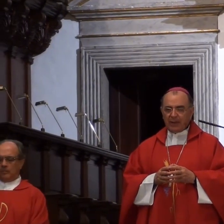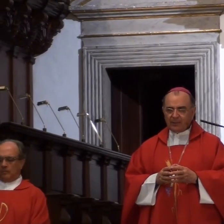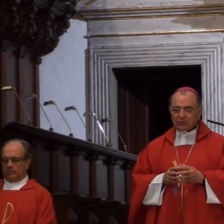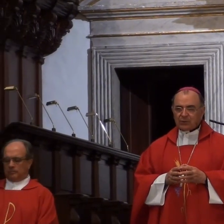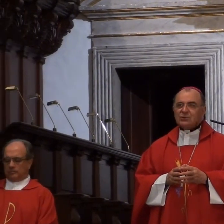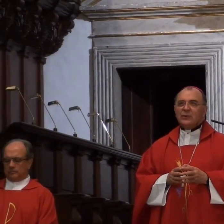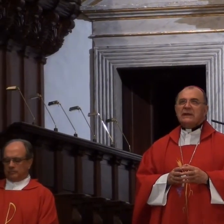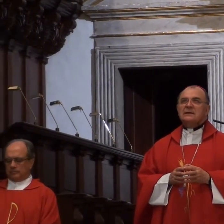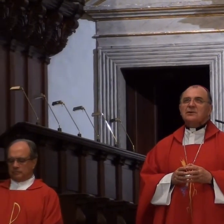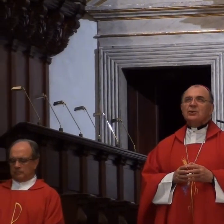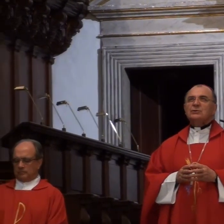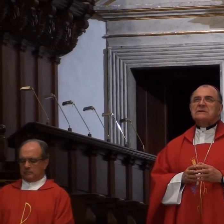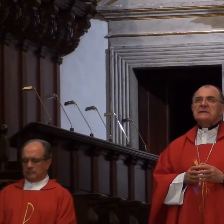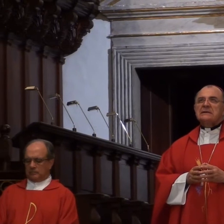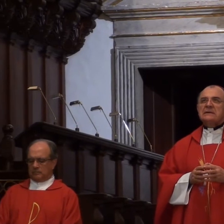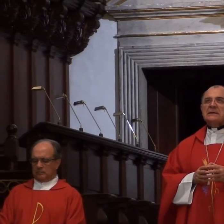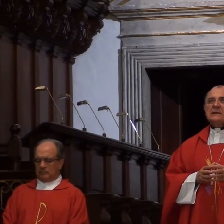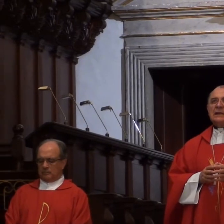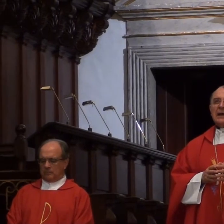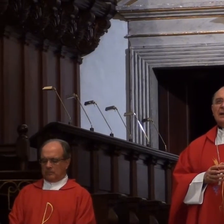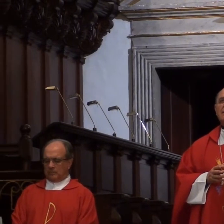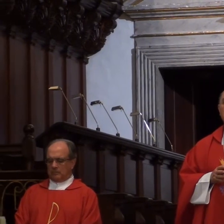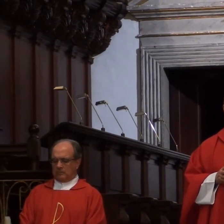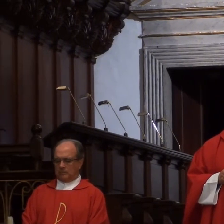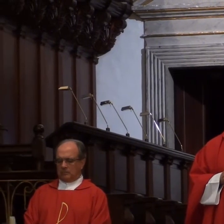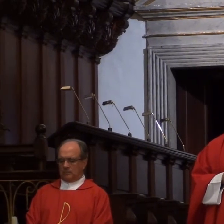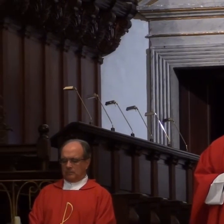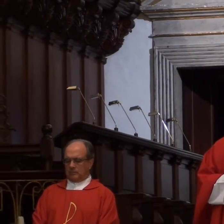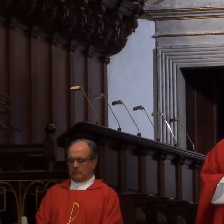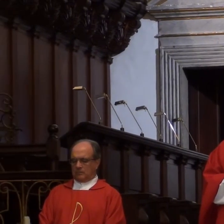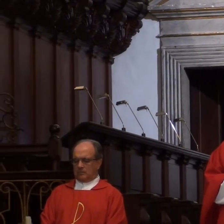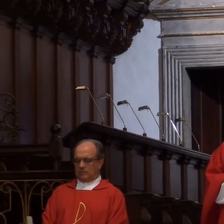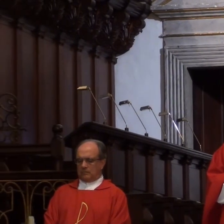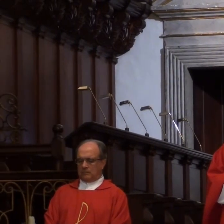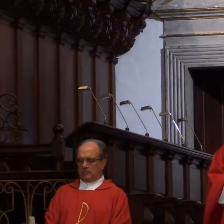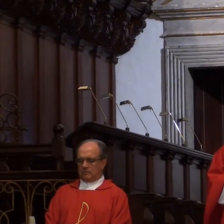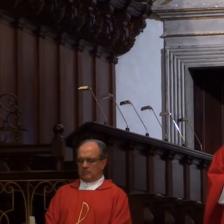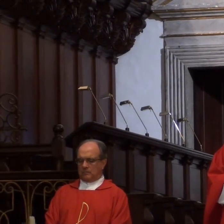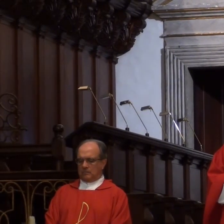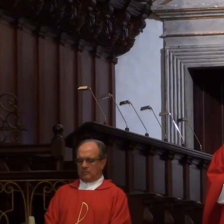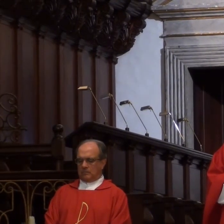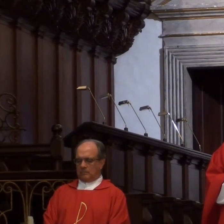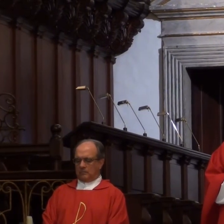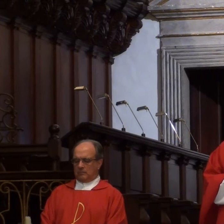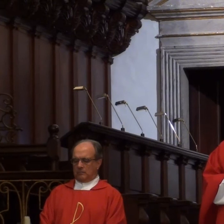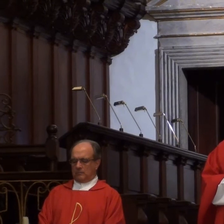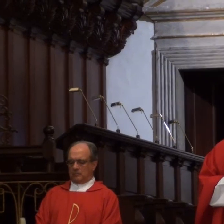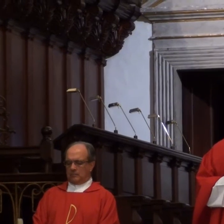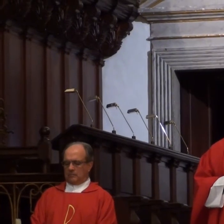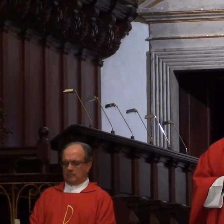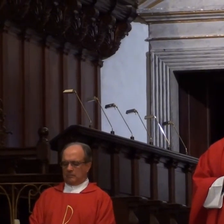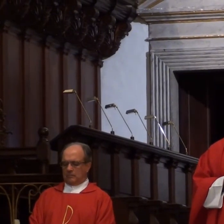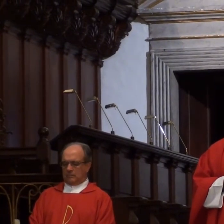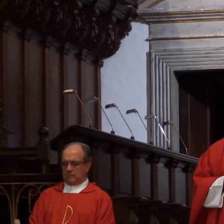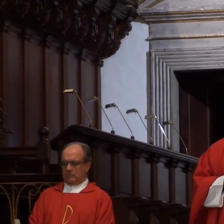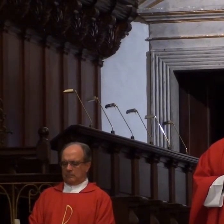para que podamos construir entre todos la gran familia humana la gran ciudad de convivencia de